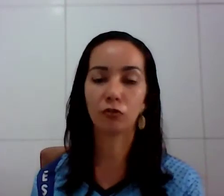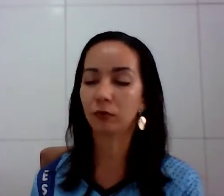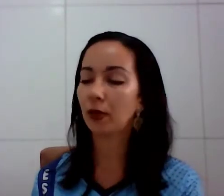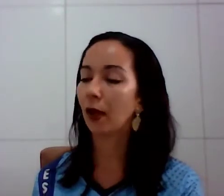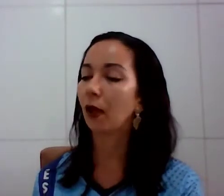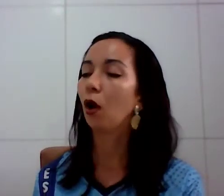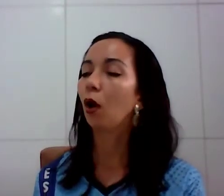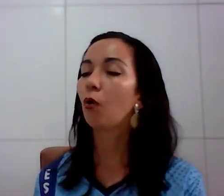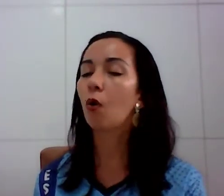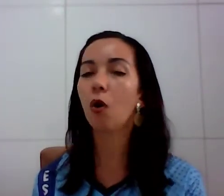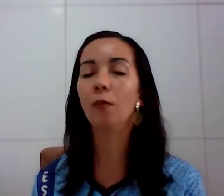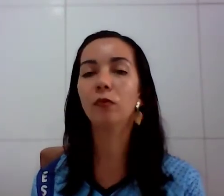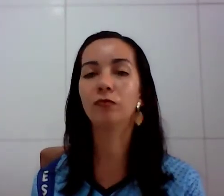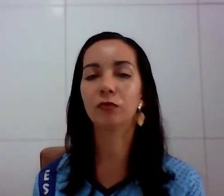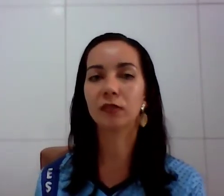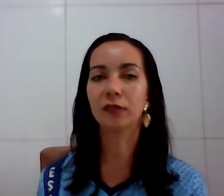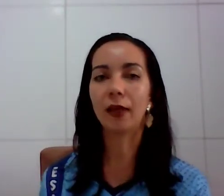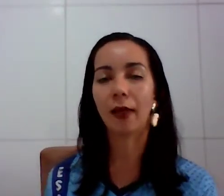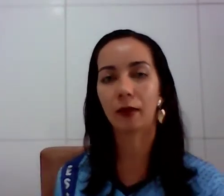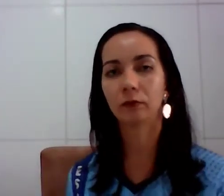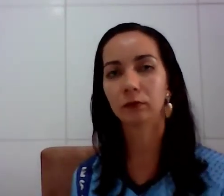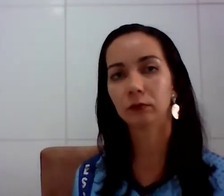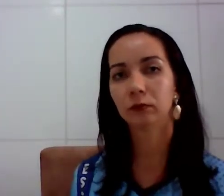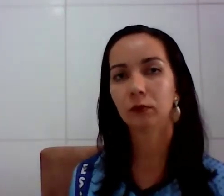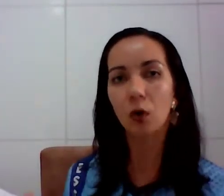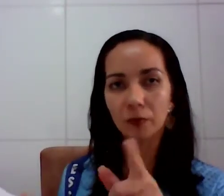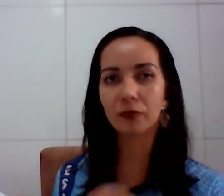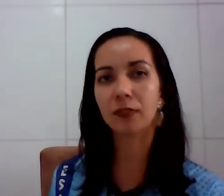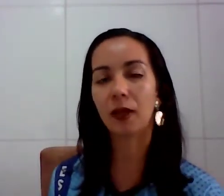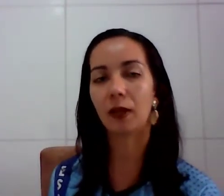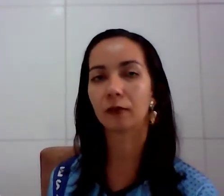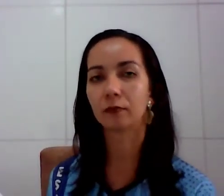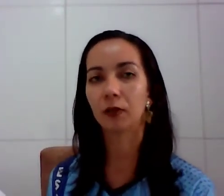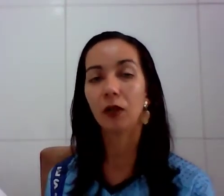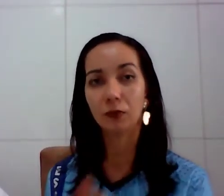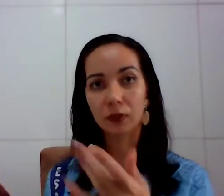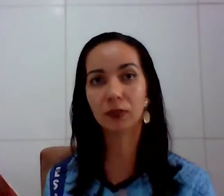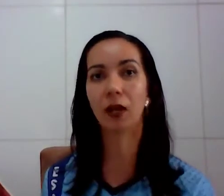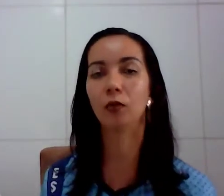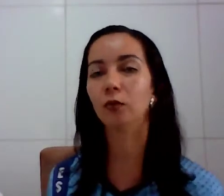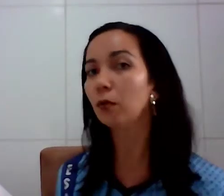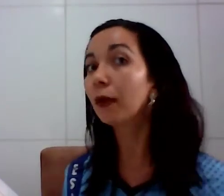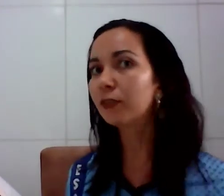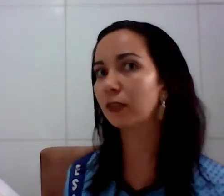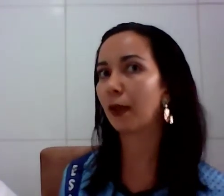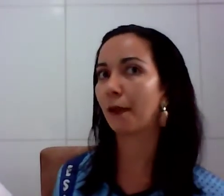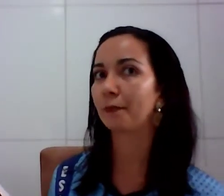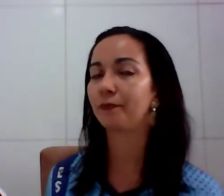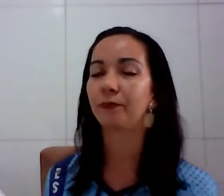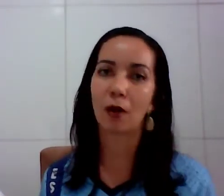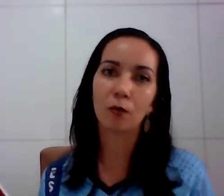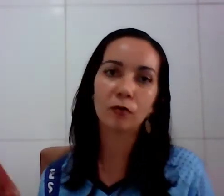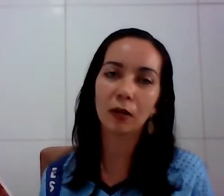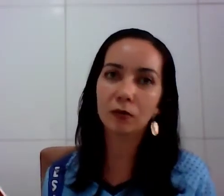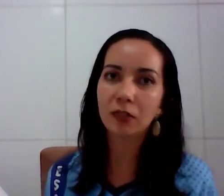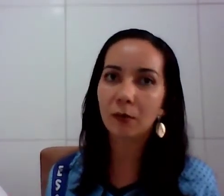estudar como você é. Como você é? Você, aluno, como é que você é? Tem alguns alunos que eu